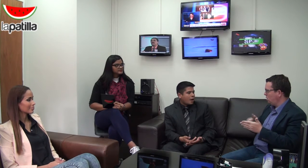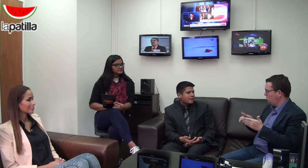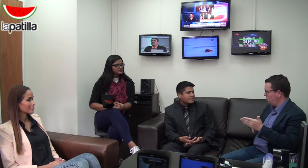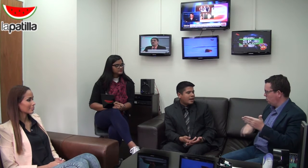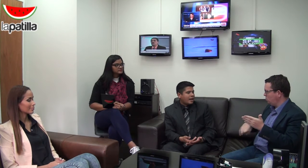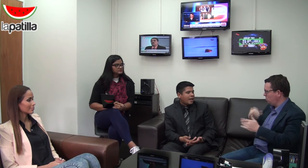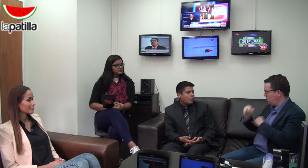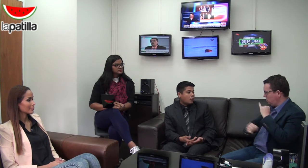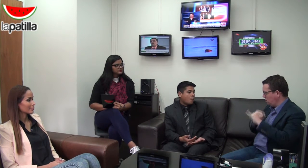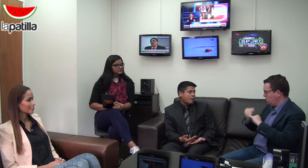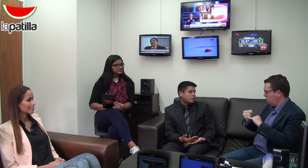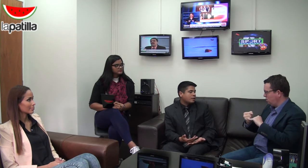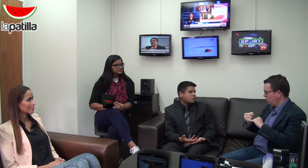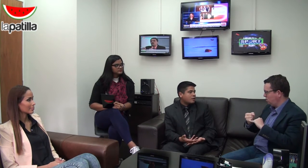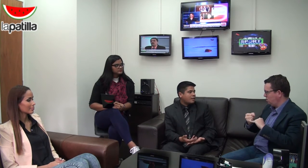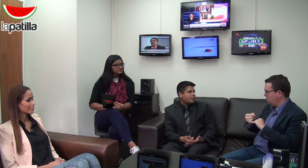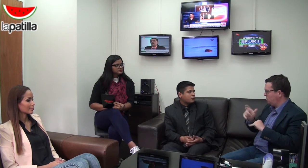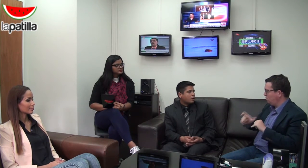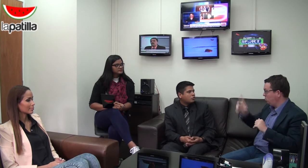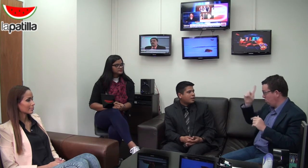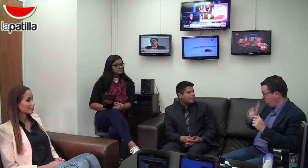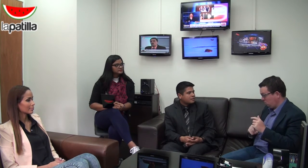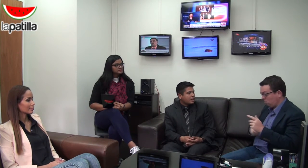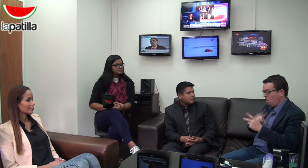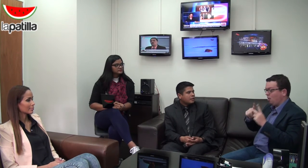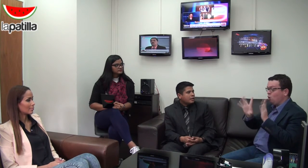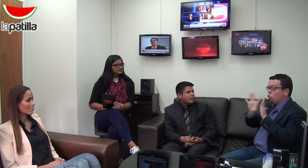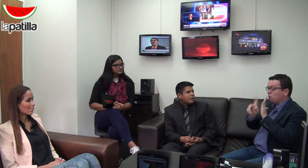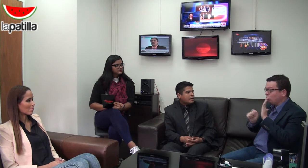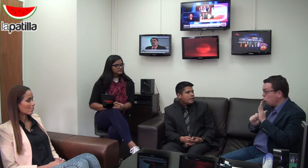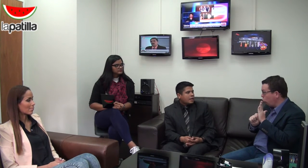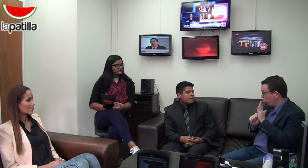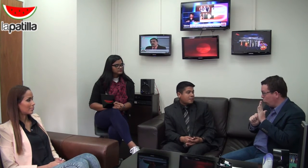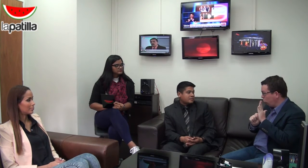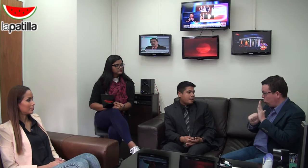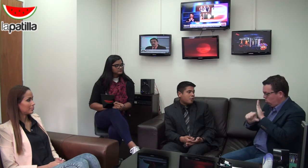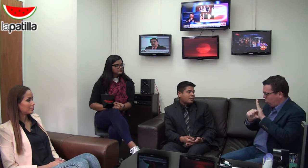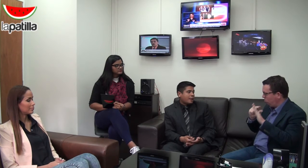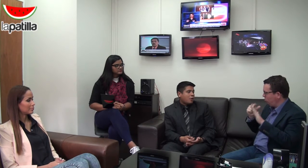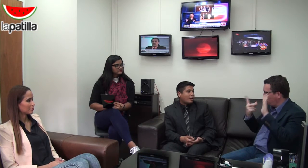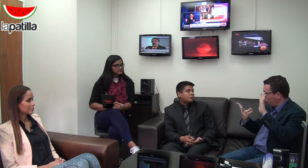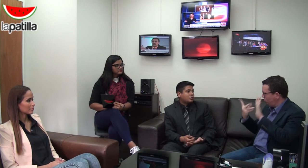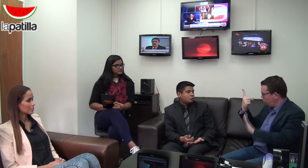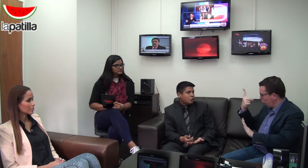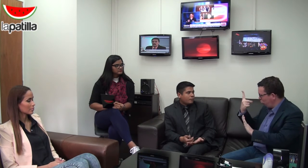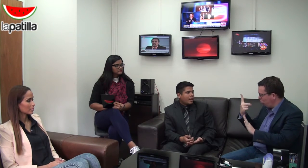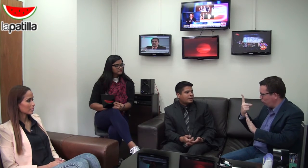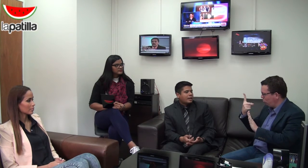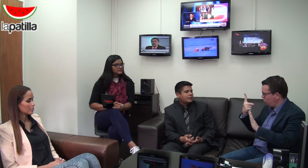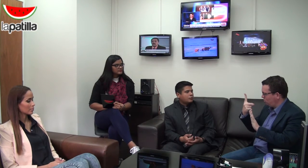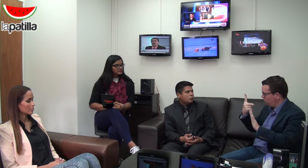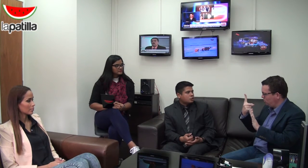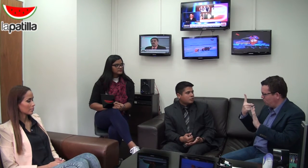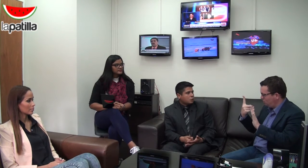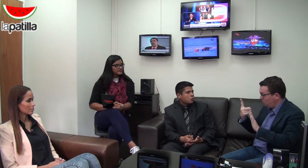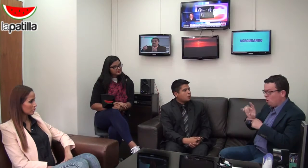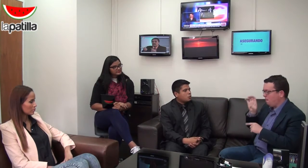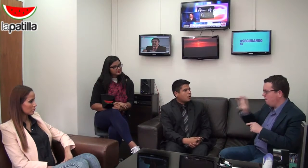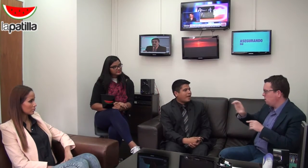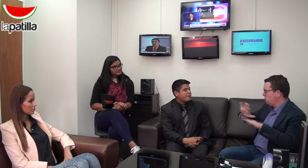hacia la ley o el convenio internacional de personas con discapacidad. Y también sabemos que tenemos la Constitución. Está el artículo 81, es